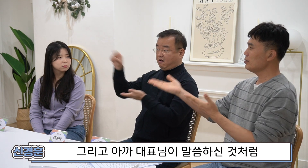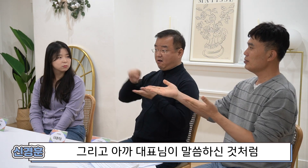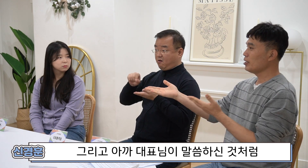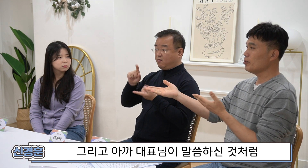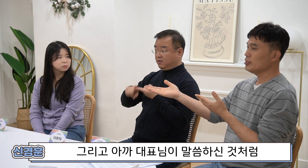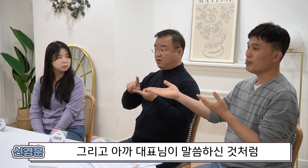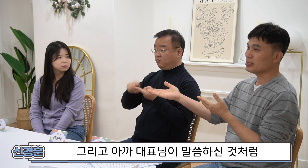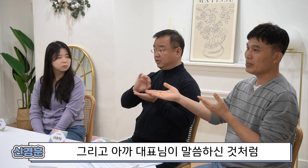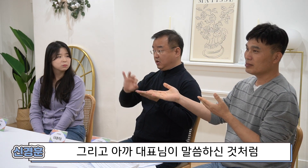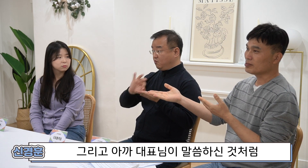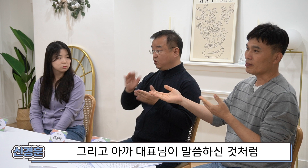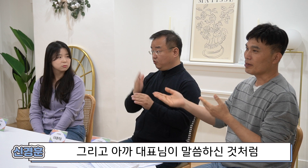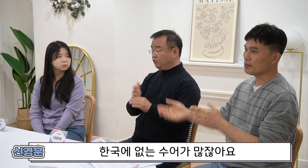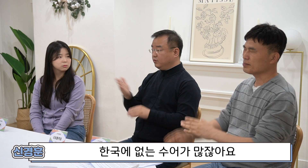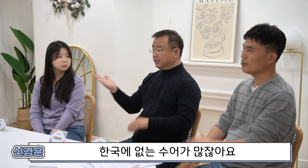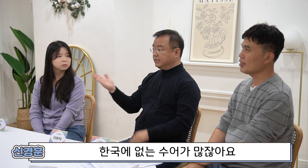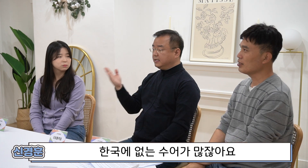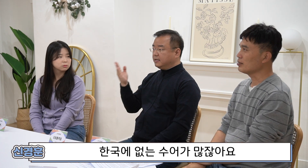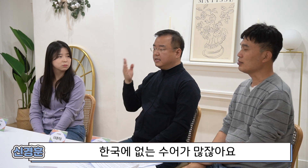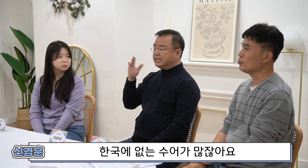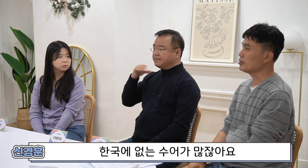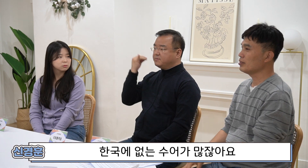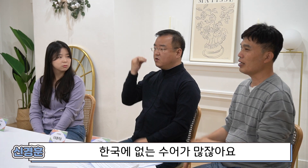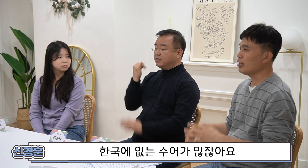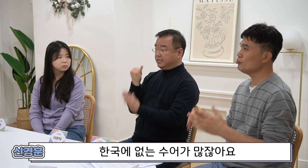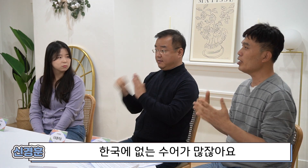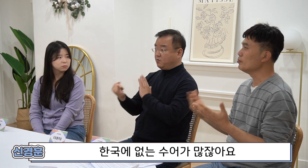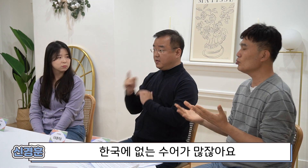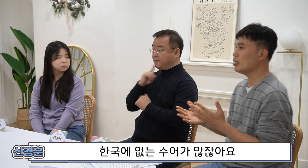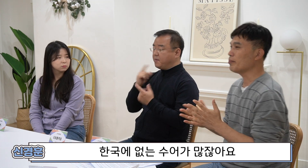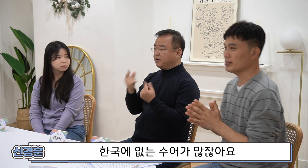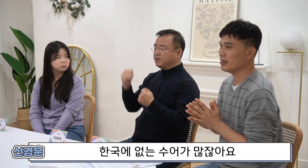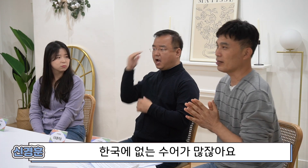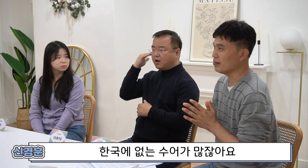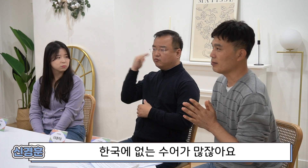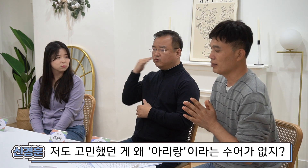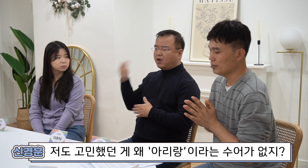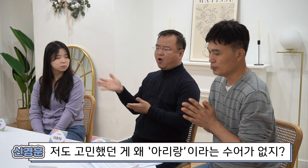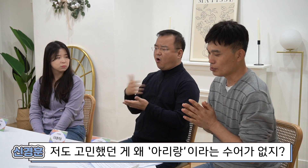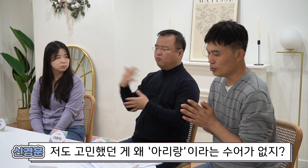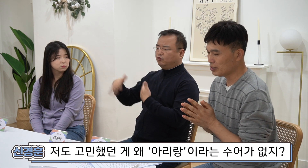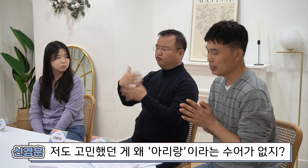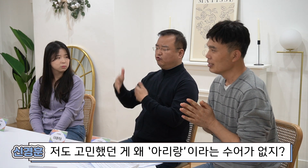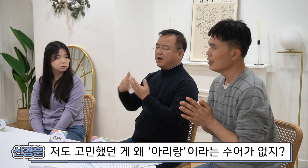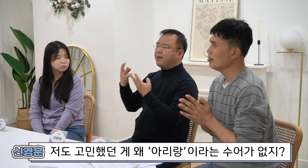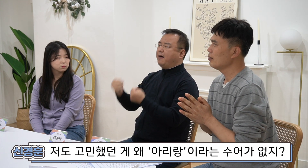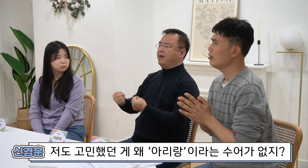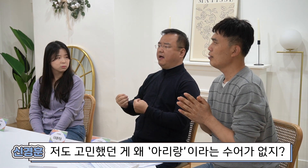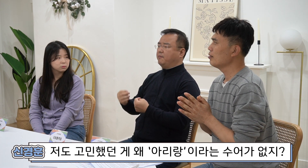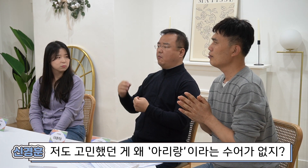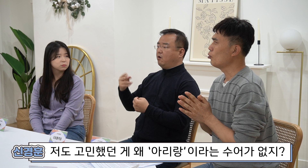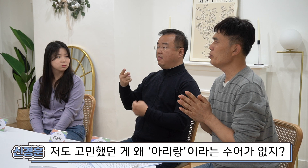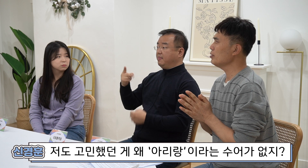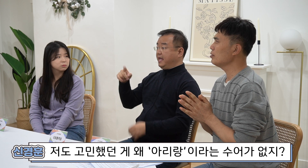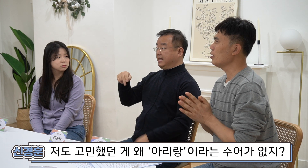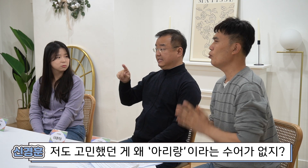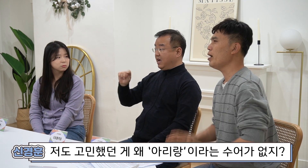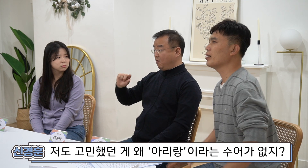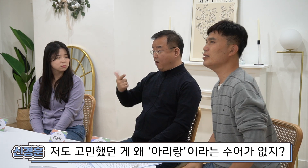그 대표님이 말씀하신 것처럼 한국에 없는 수화가 많잖아요. 저도 이제 고민했던 게 왜